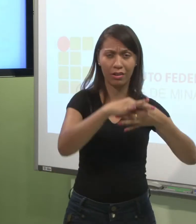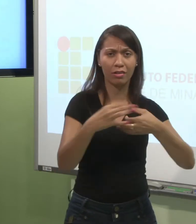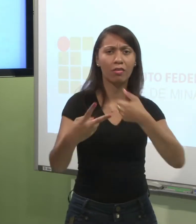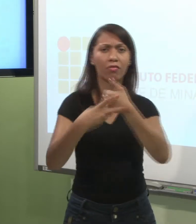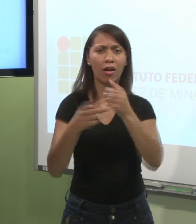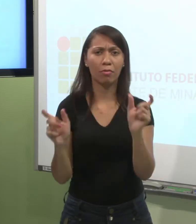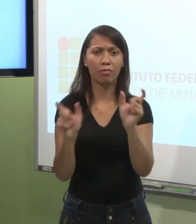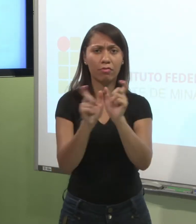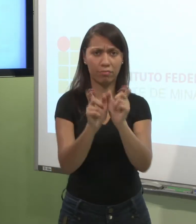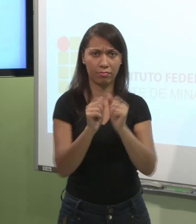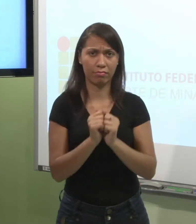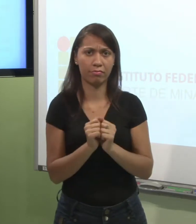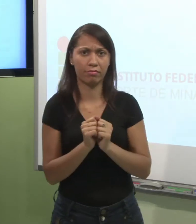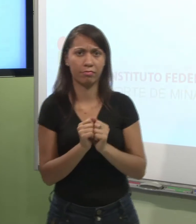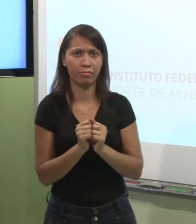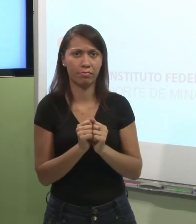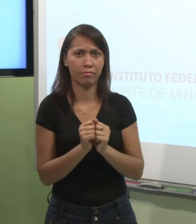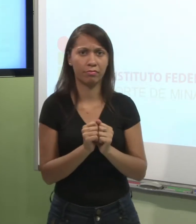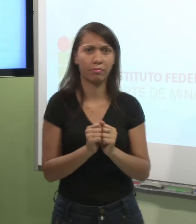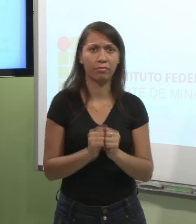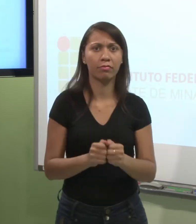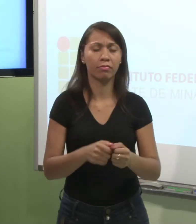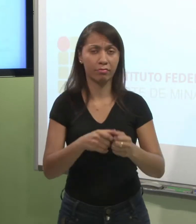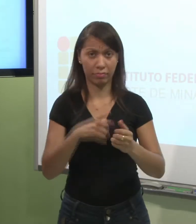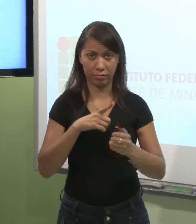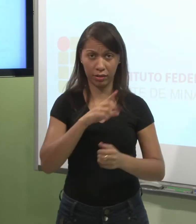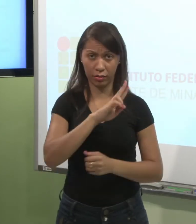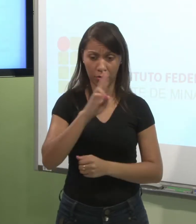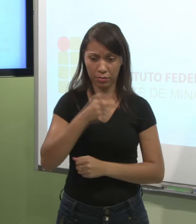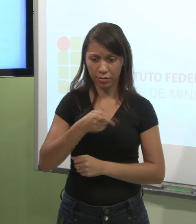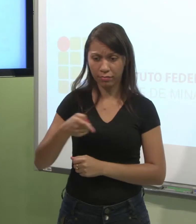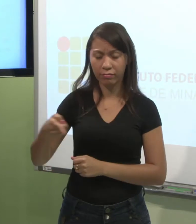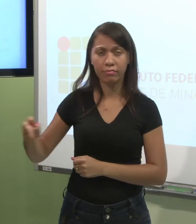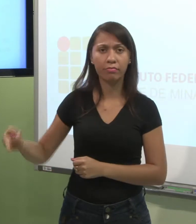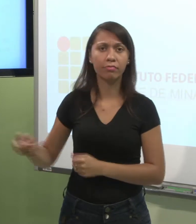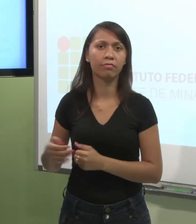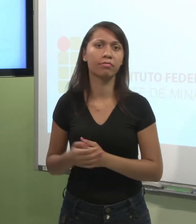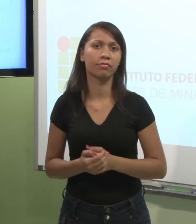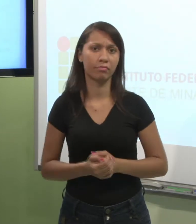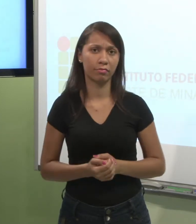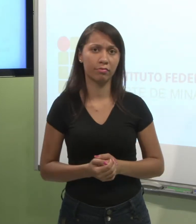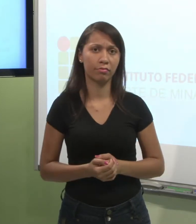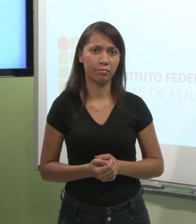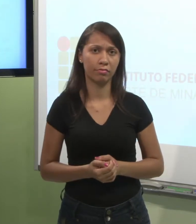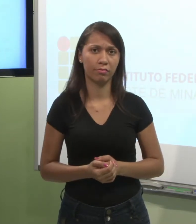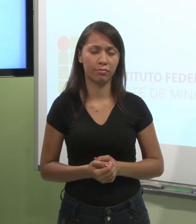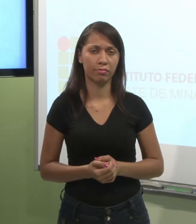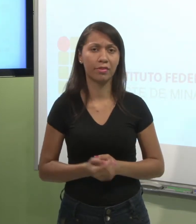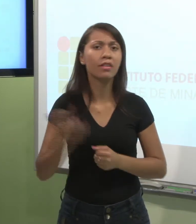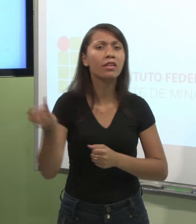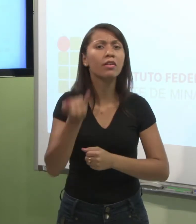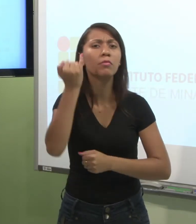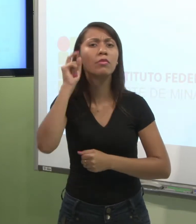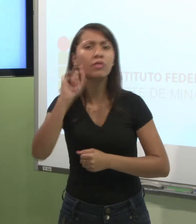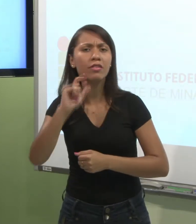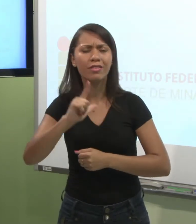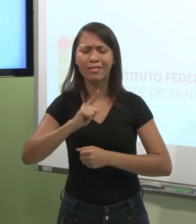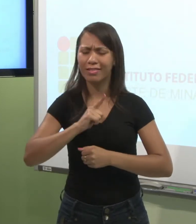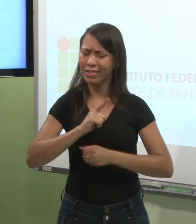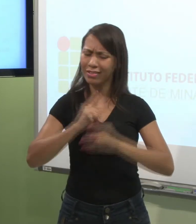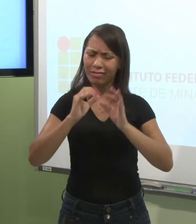funcionando como agente, paciente ou agente e paciente ao mesmo tempo. É importante ter